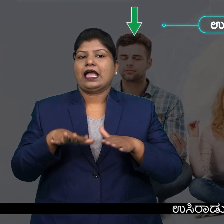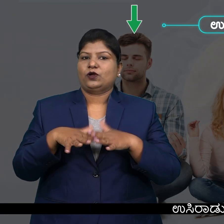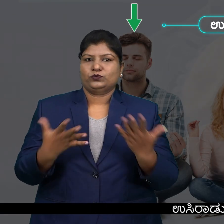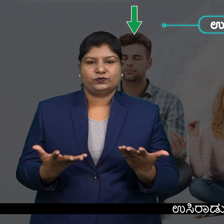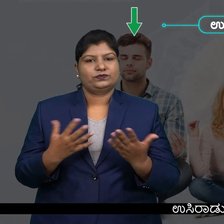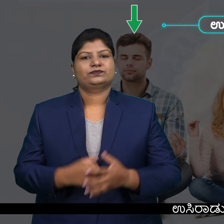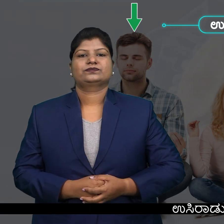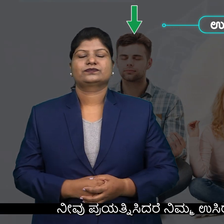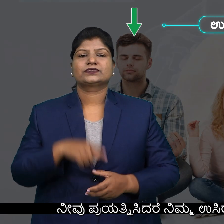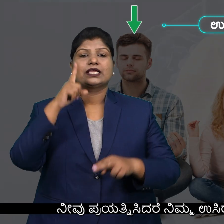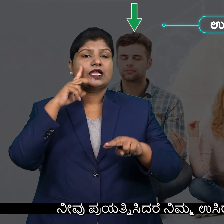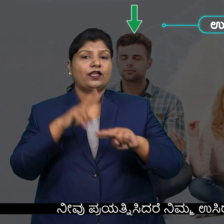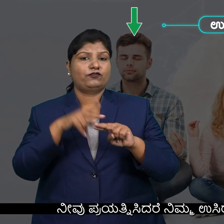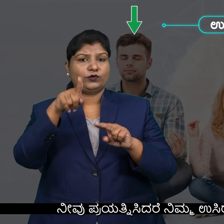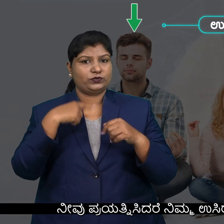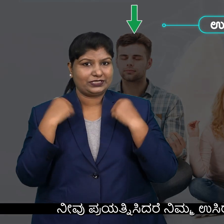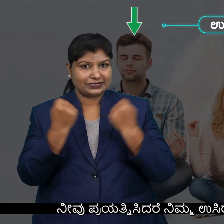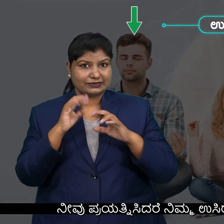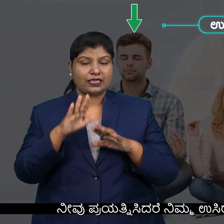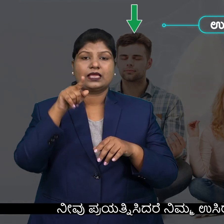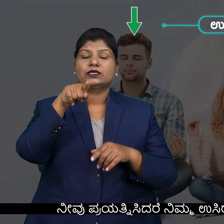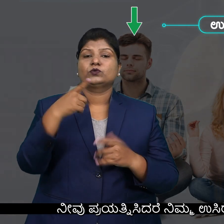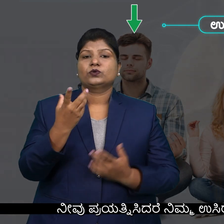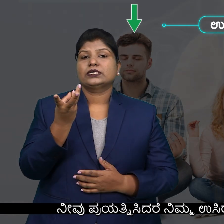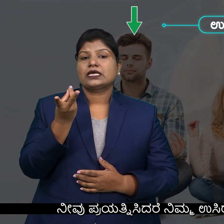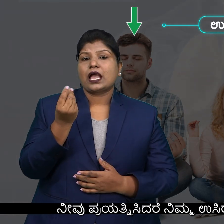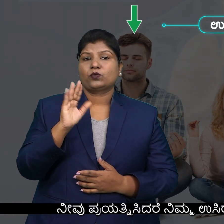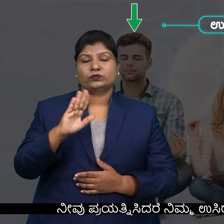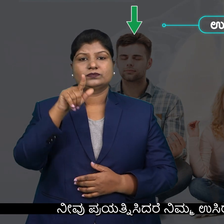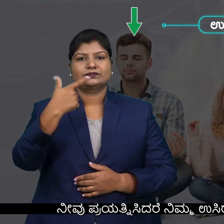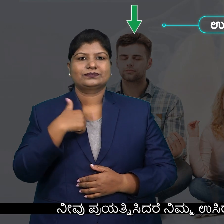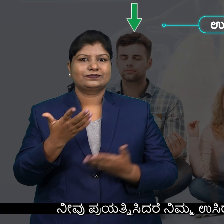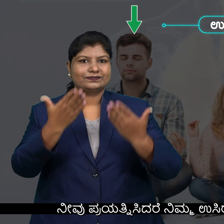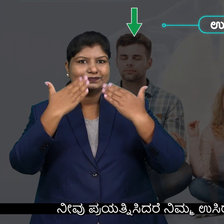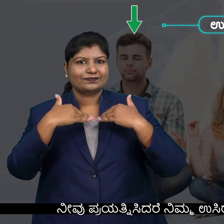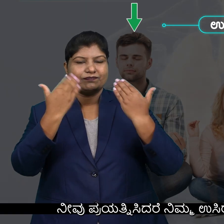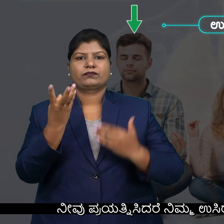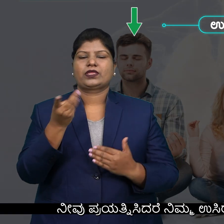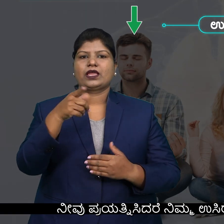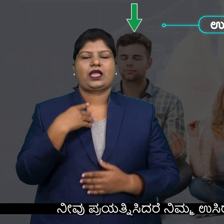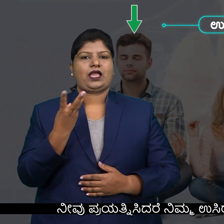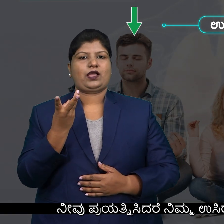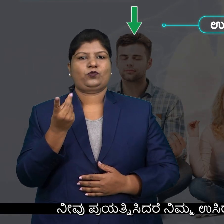ಉಸಿರಾಡುವಿಕೆ. ಆದಾಗ್ಯೂ ನೀವು ಪ್ರಯತ್ನಿಸಿದರೆ ನಿಮ್ಮ ಉಸಿರಾಟದ ಪ್ರಮಾಣವನ್ನು ಎಣಿಸಬಹುದು.